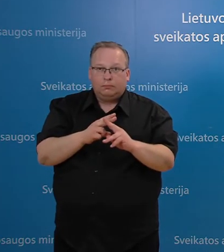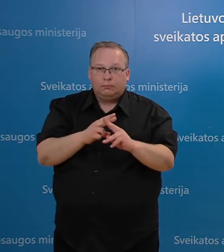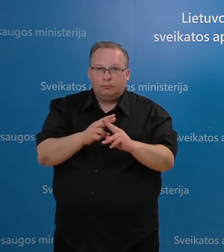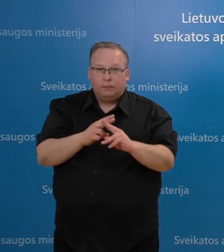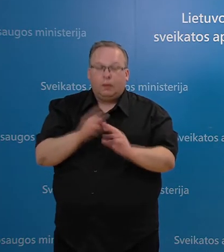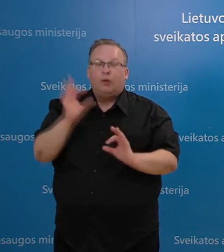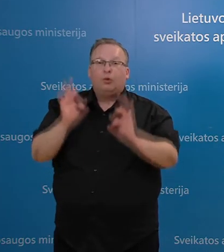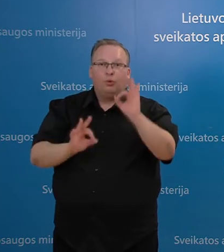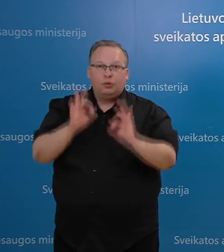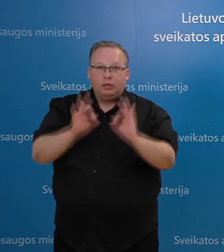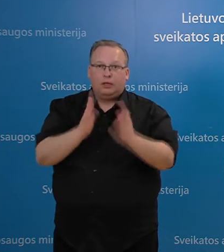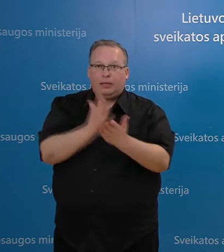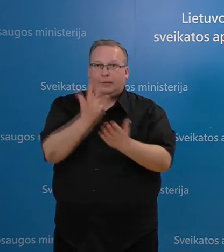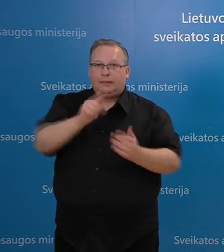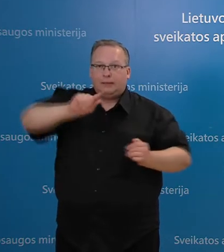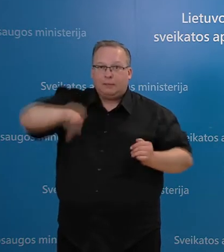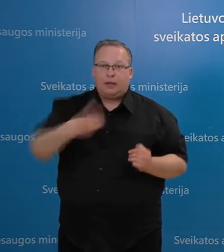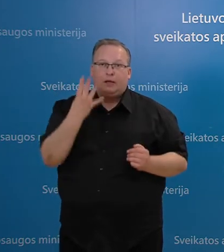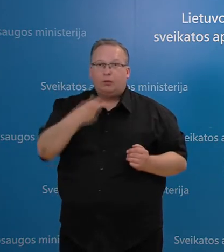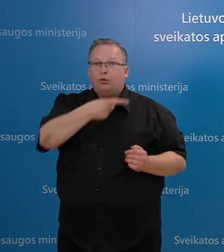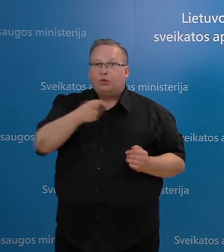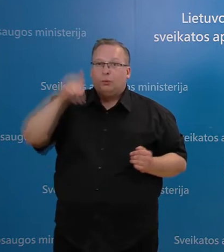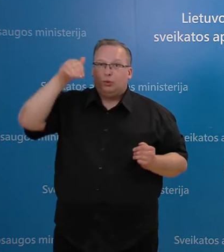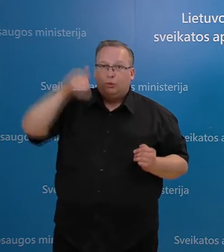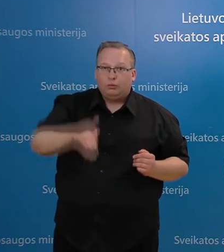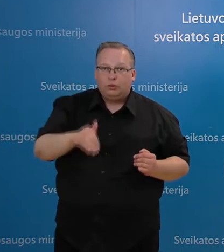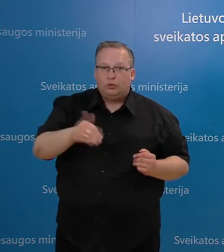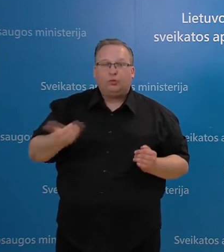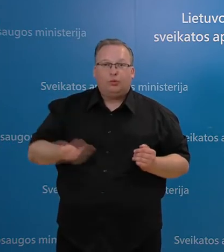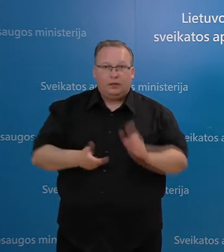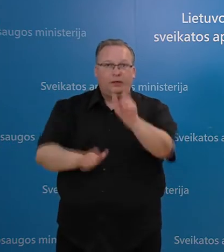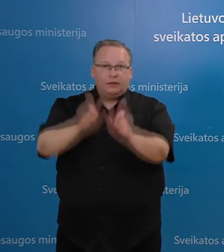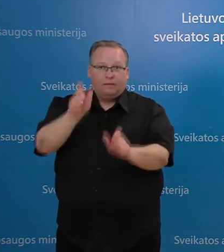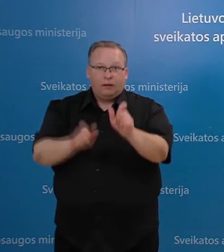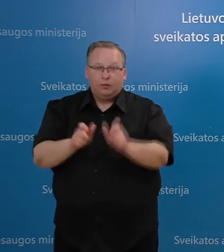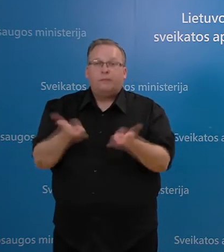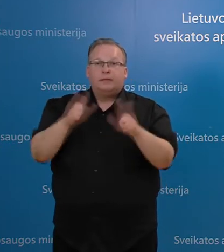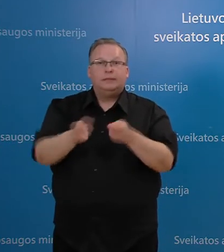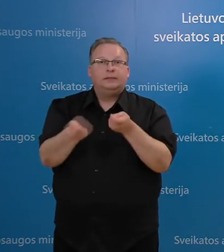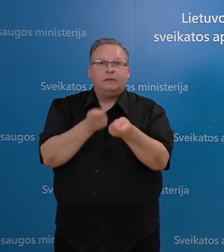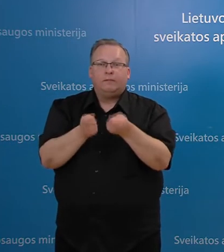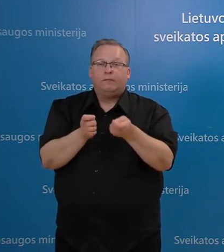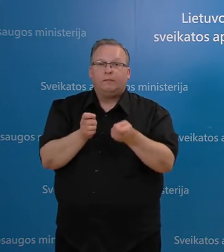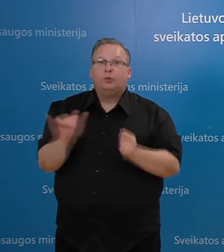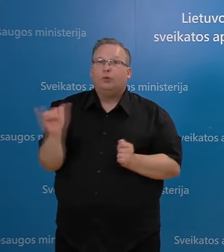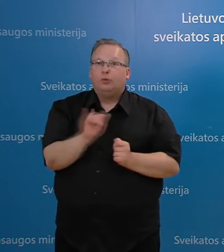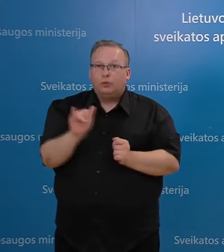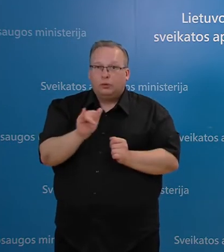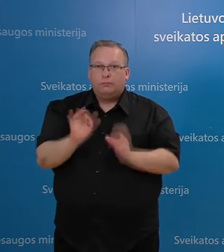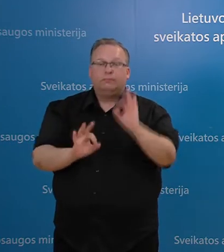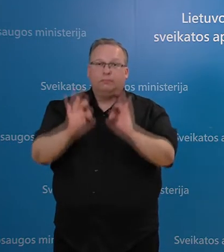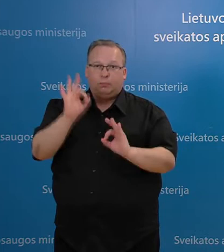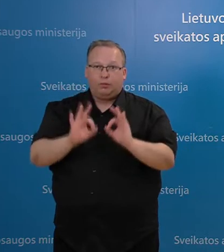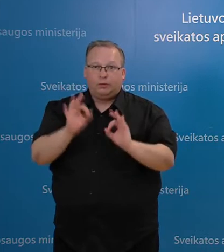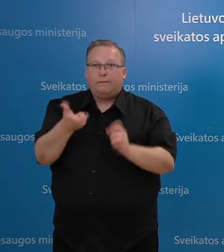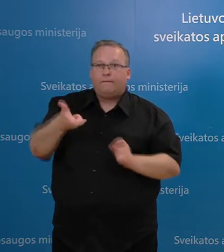yra 3,4 atvejai 100 tūkstančių gyventojų. Ir savivaldybės, kuriuose rodiklis viršė